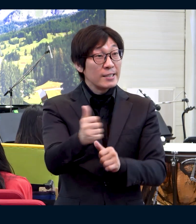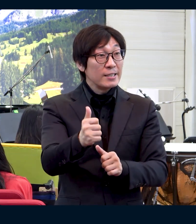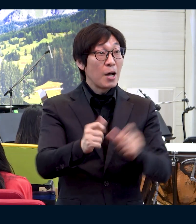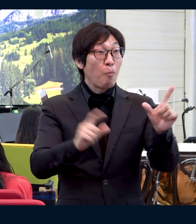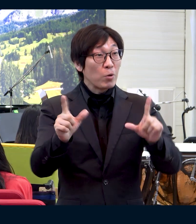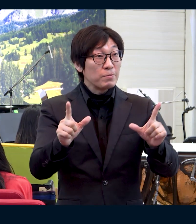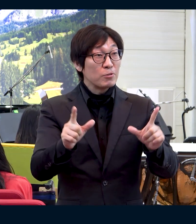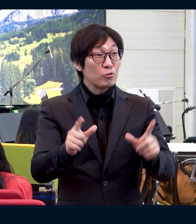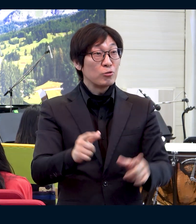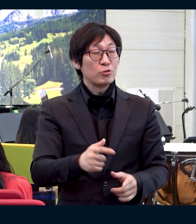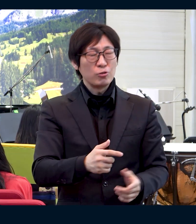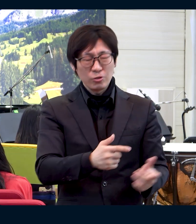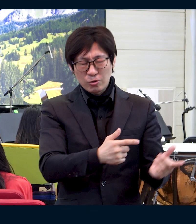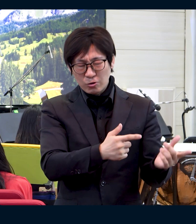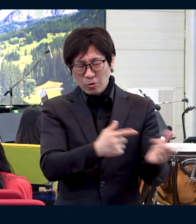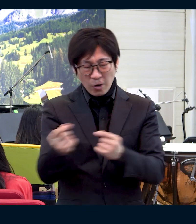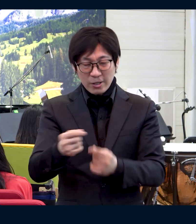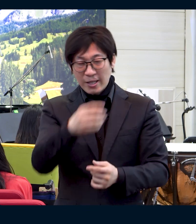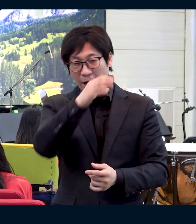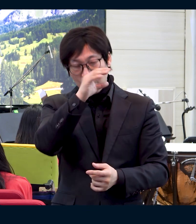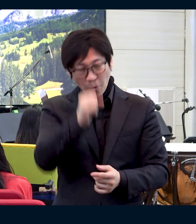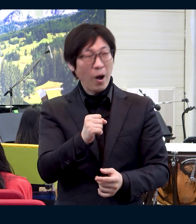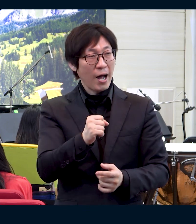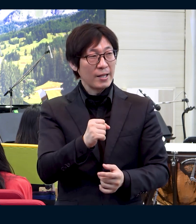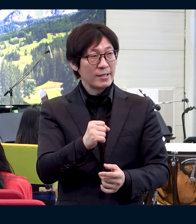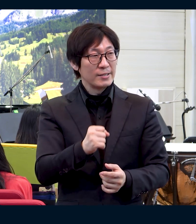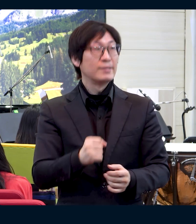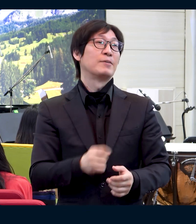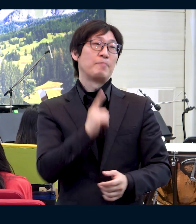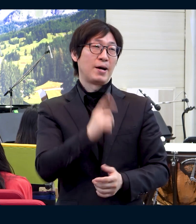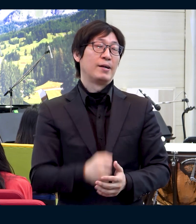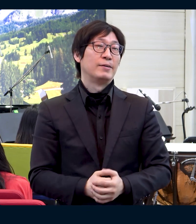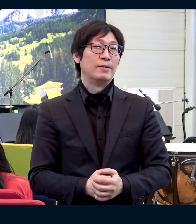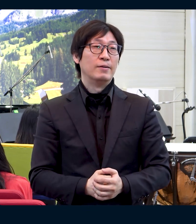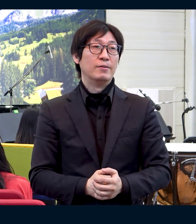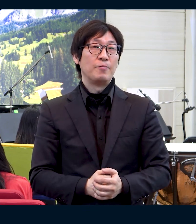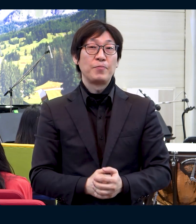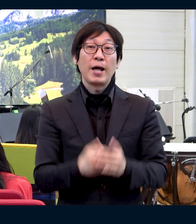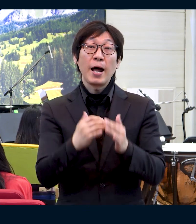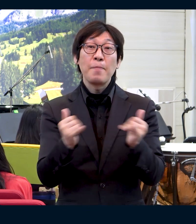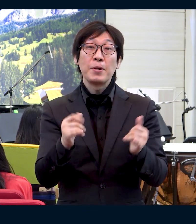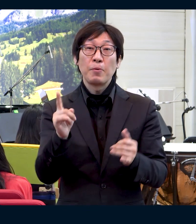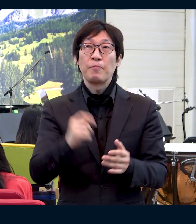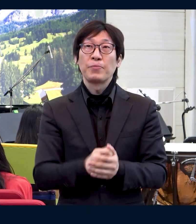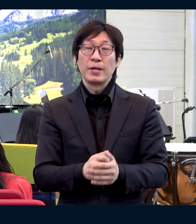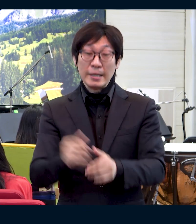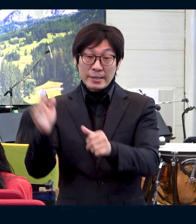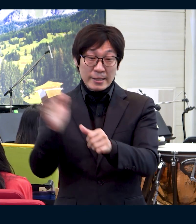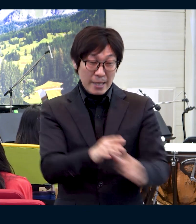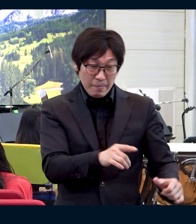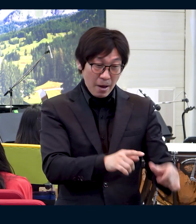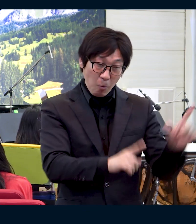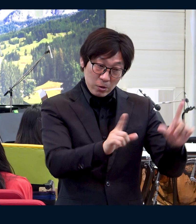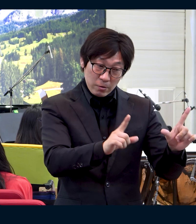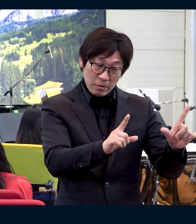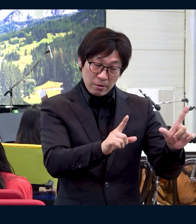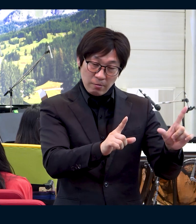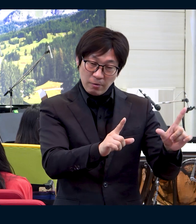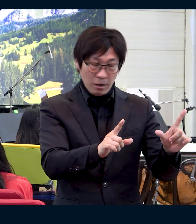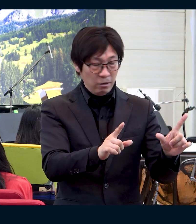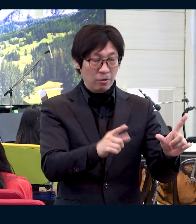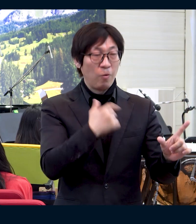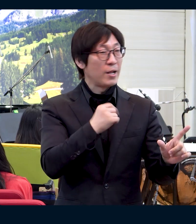승리는 어느 누구나 좋아하는 것이 바로 승리입니다. 대부분 사람들은요, 실패하는 것보다는